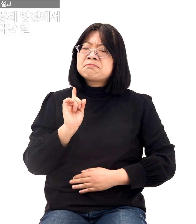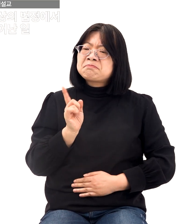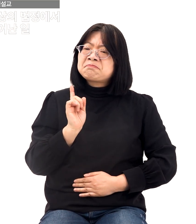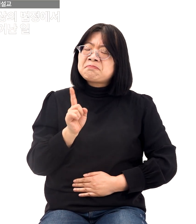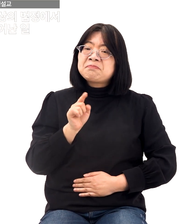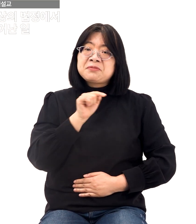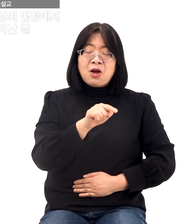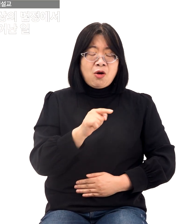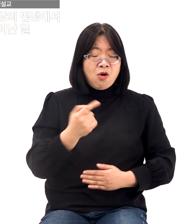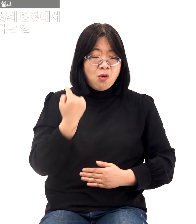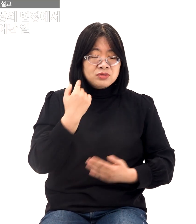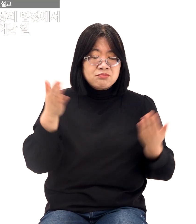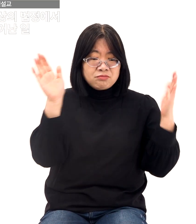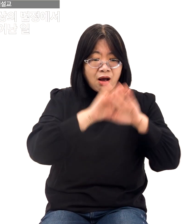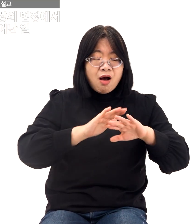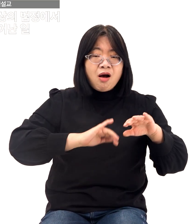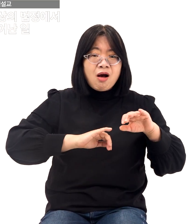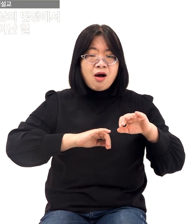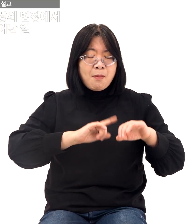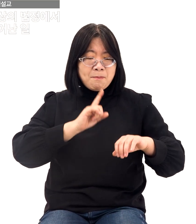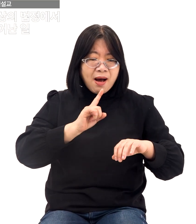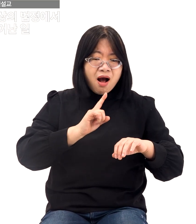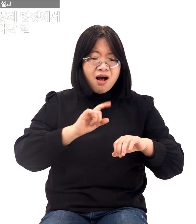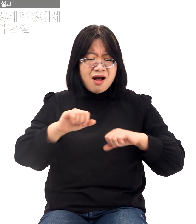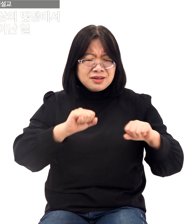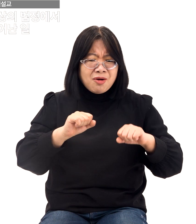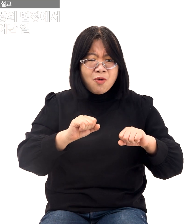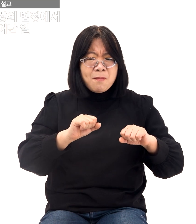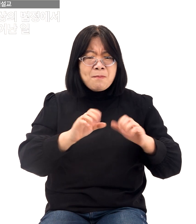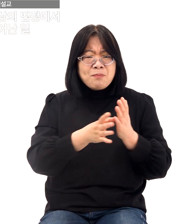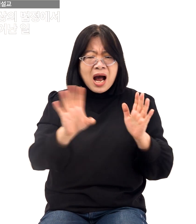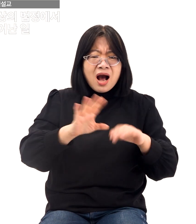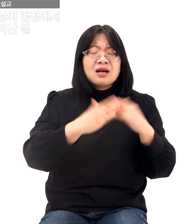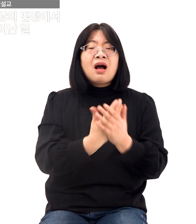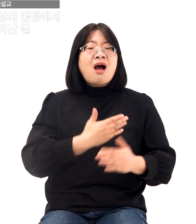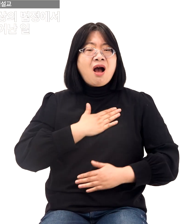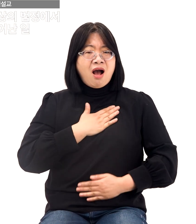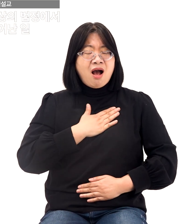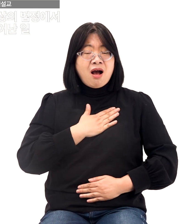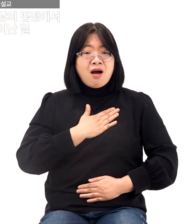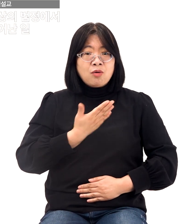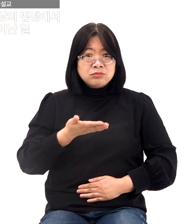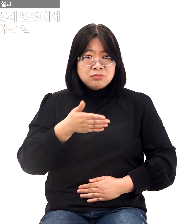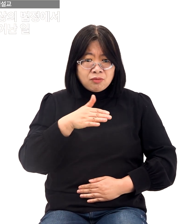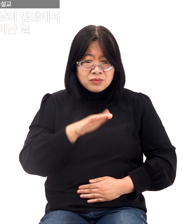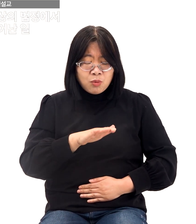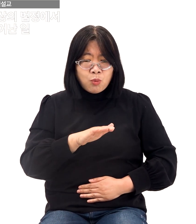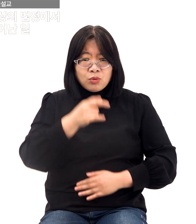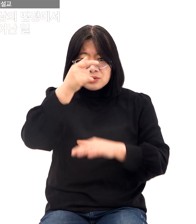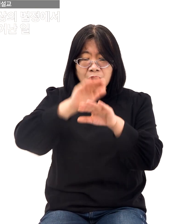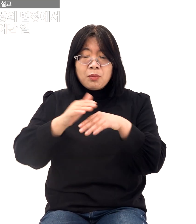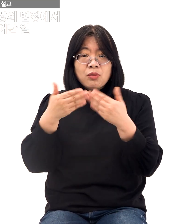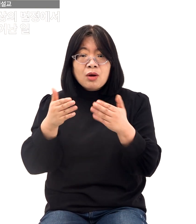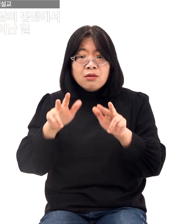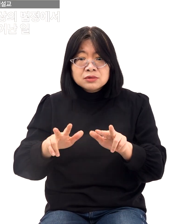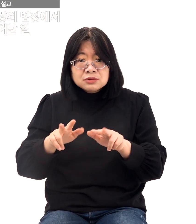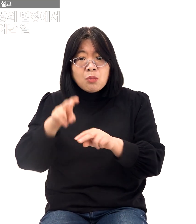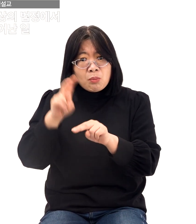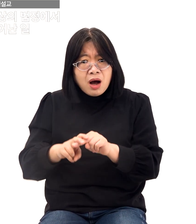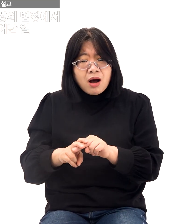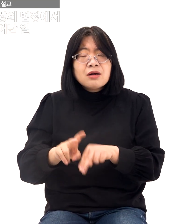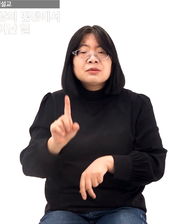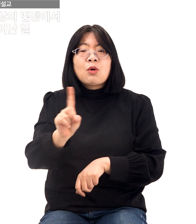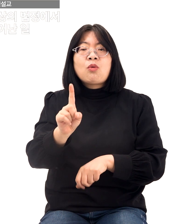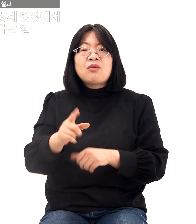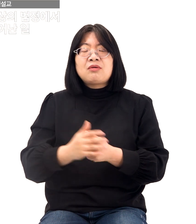너 어젯밤 무슨 짓 한 거, 무슨 말인 거 내가 다 아는데 너 그러고도 예배 드린다고 지금 나와